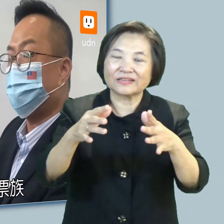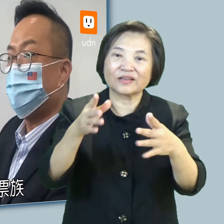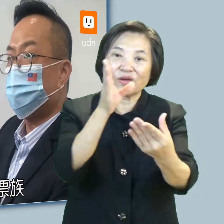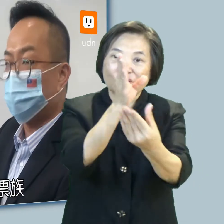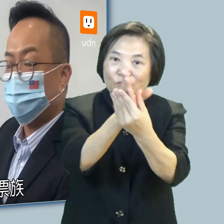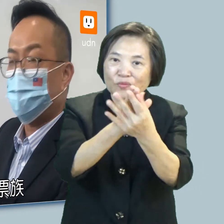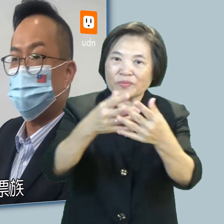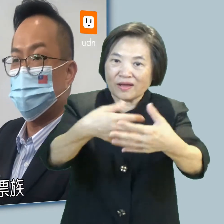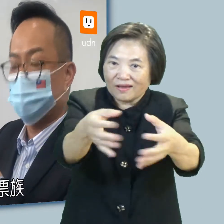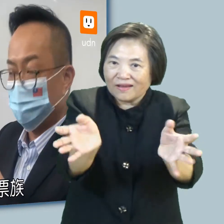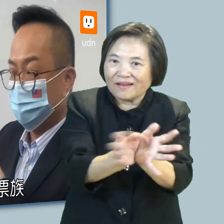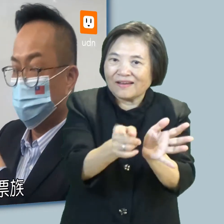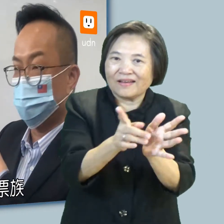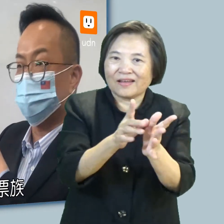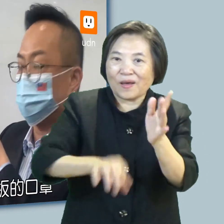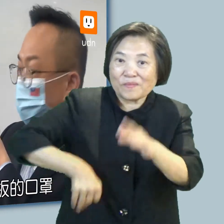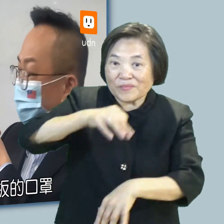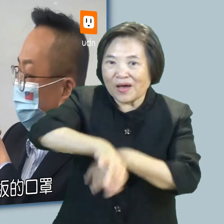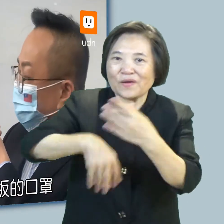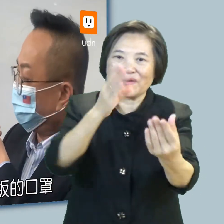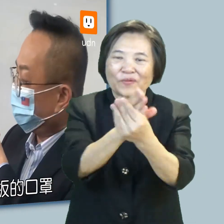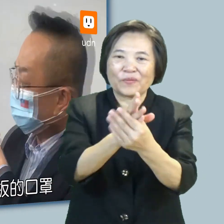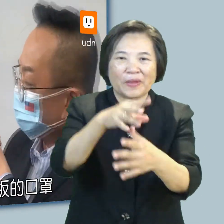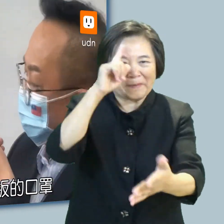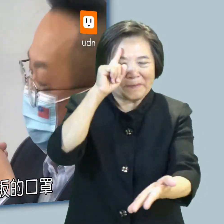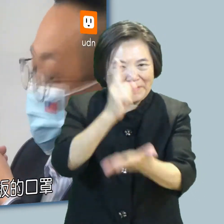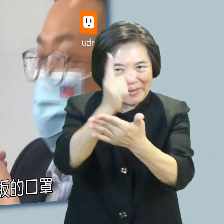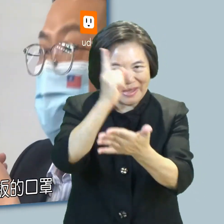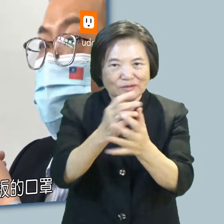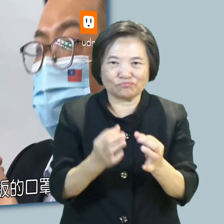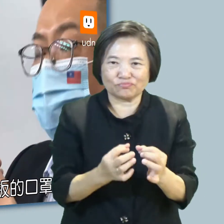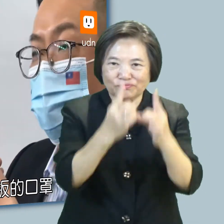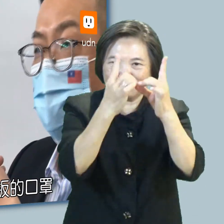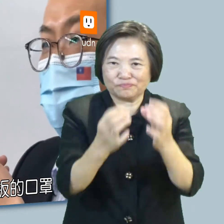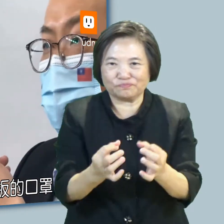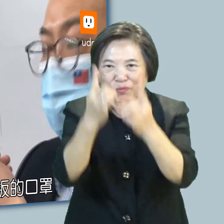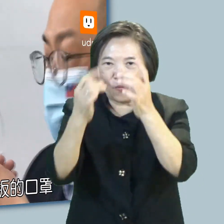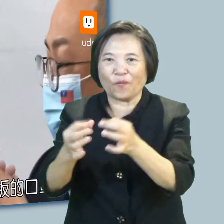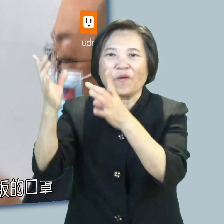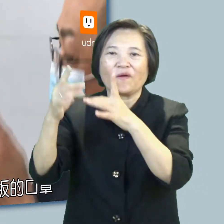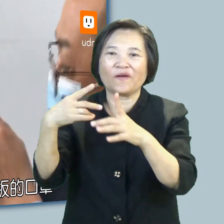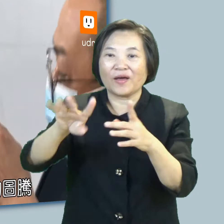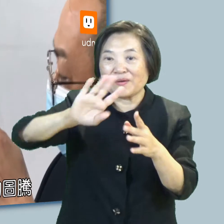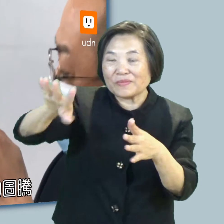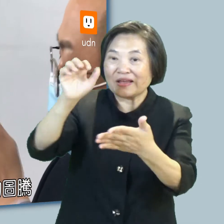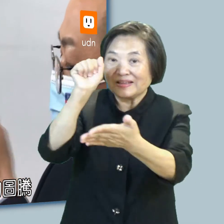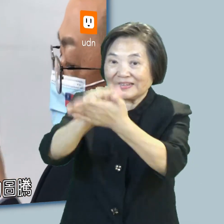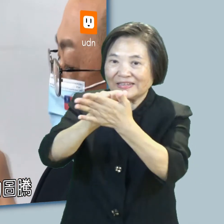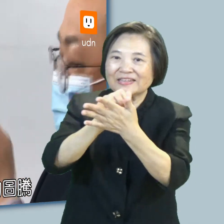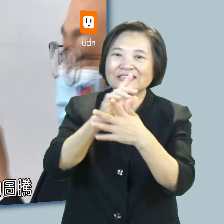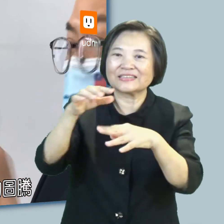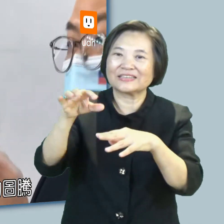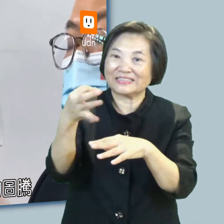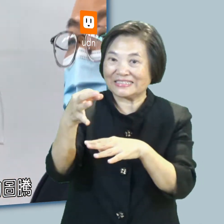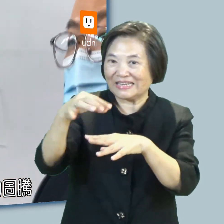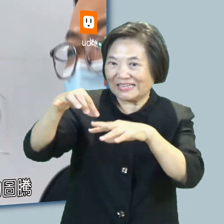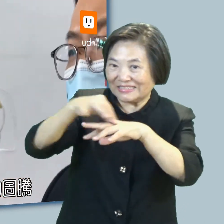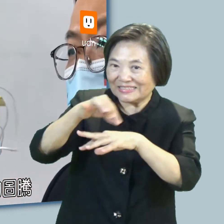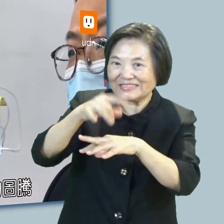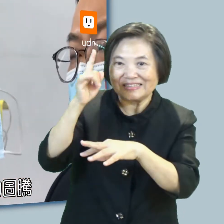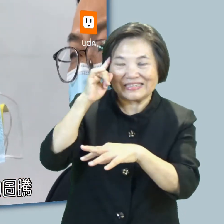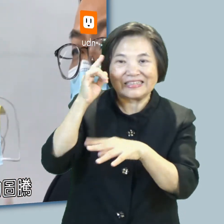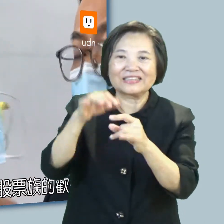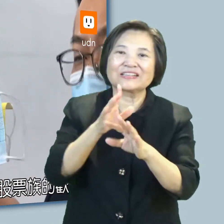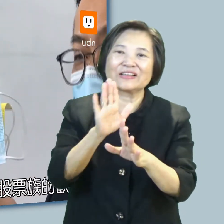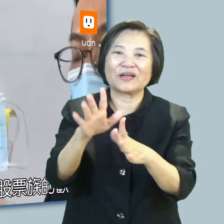对这个股票族做了一个天天涨停板的一个口罩，还有我们的一个金银财宝